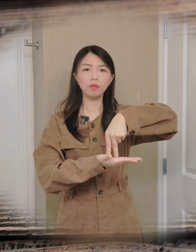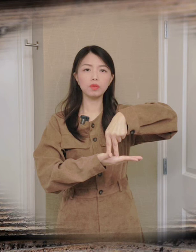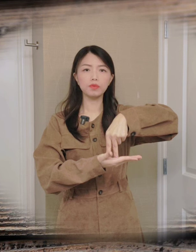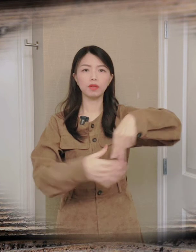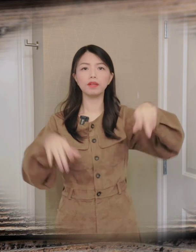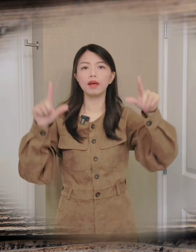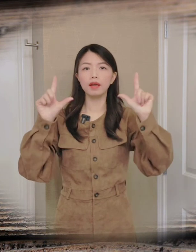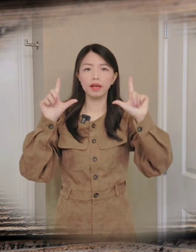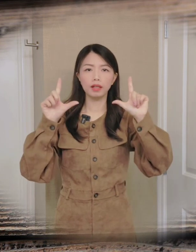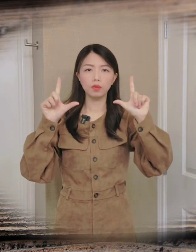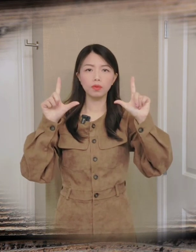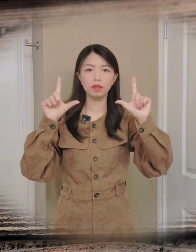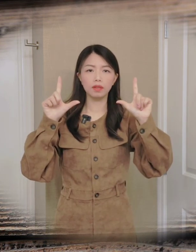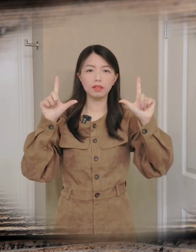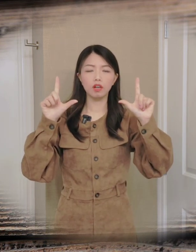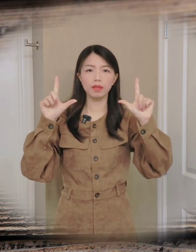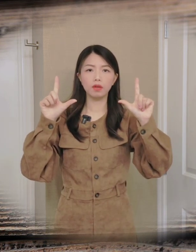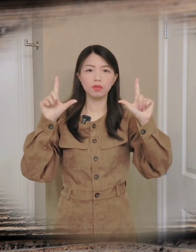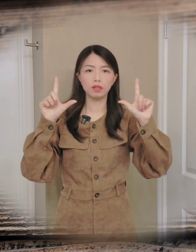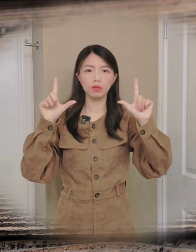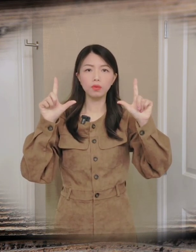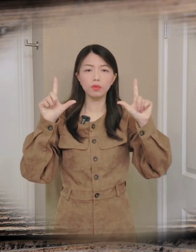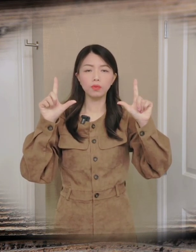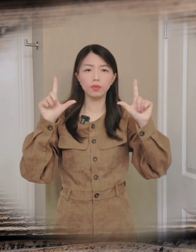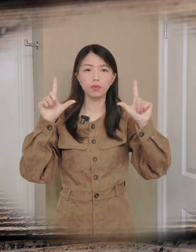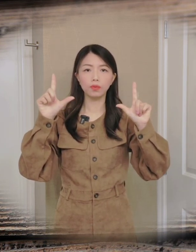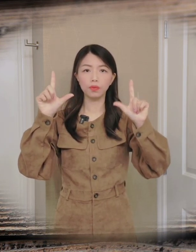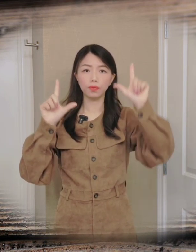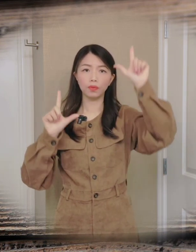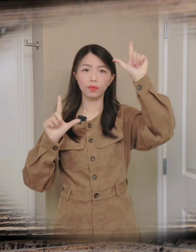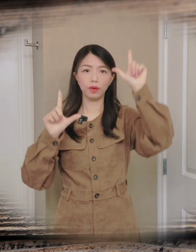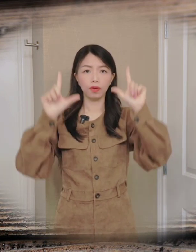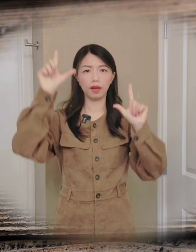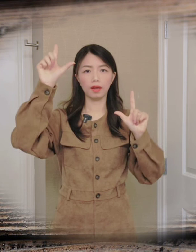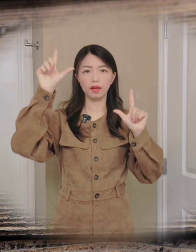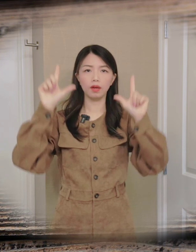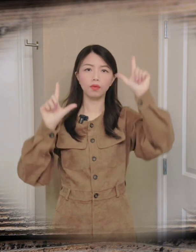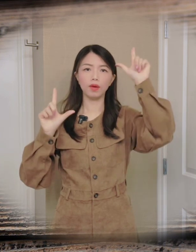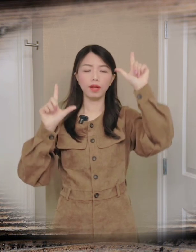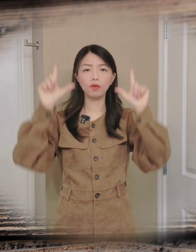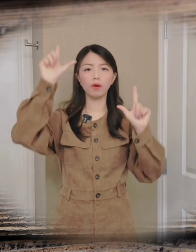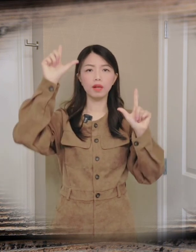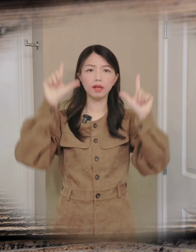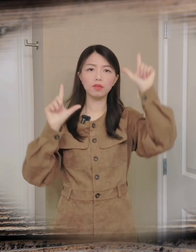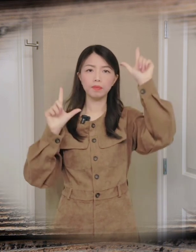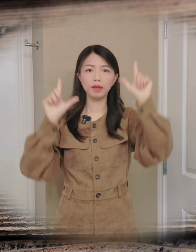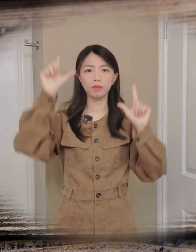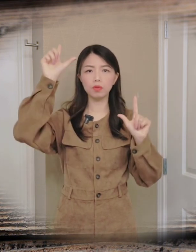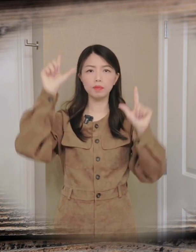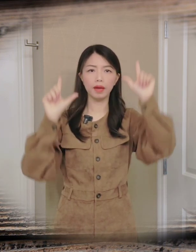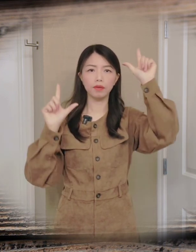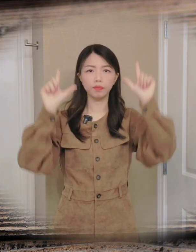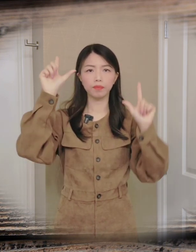돼요. 모습 수어는 양손 니은처럼 만들어 주시고 이렇게 위아래로 엇갈리게